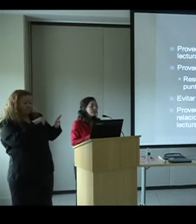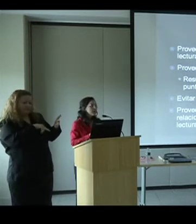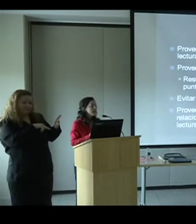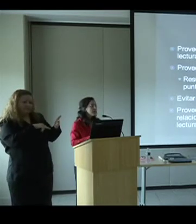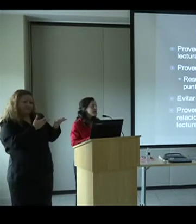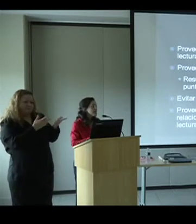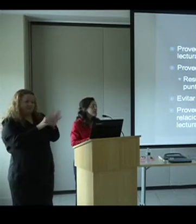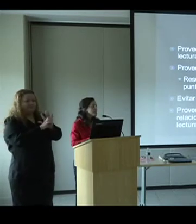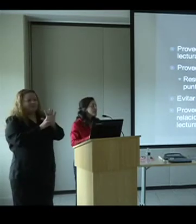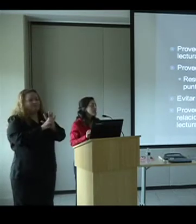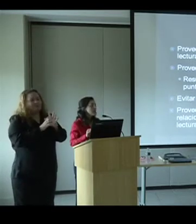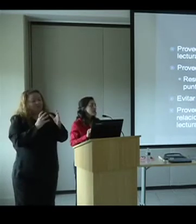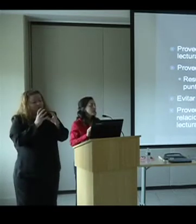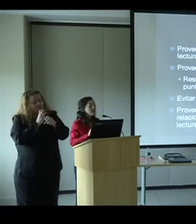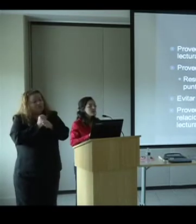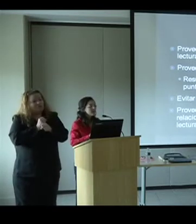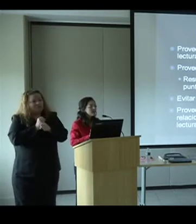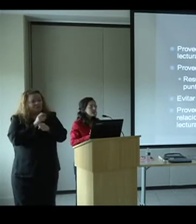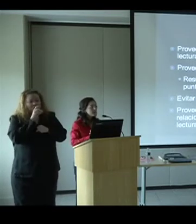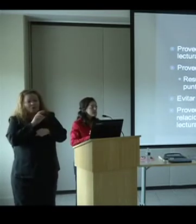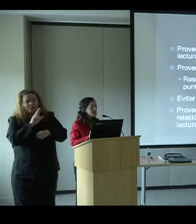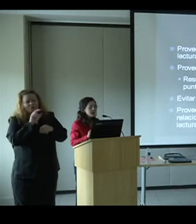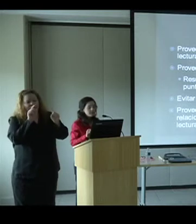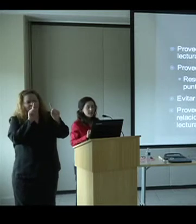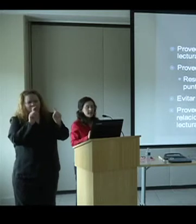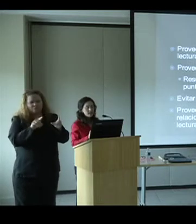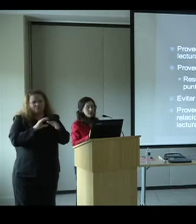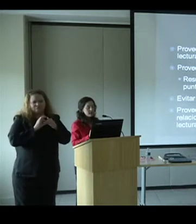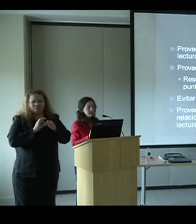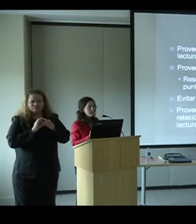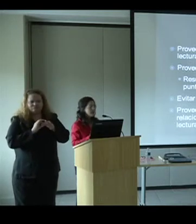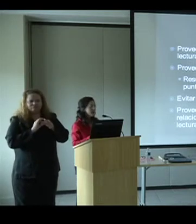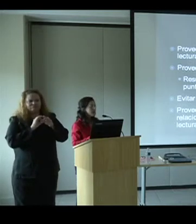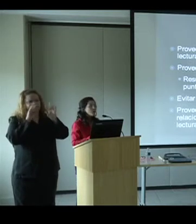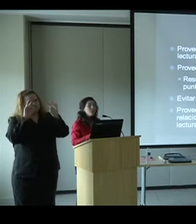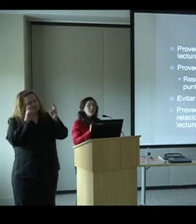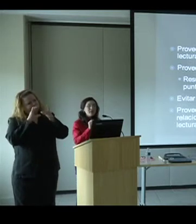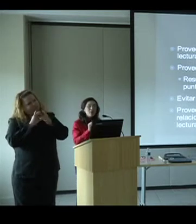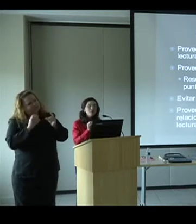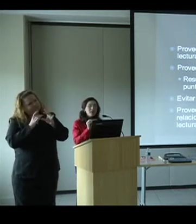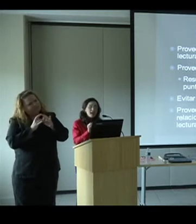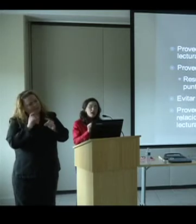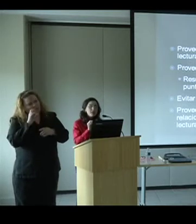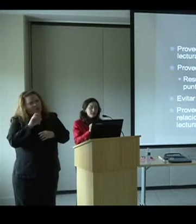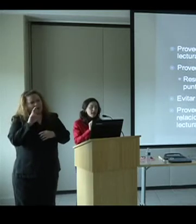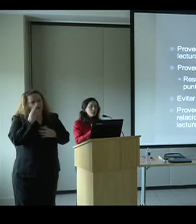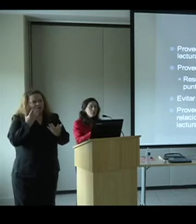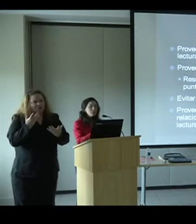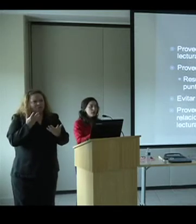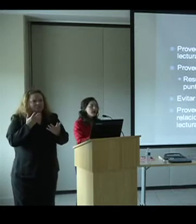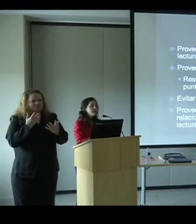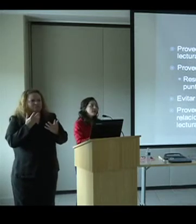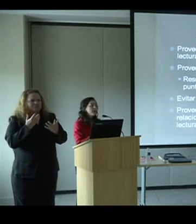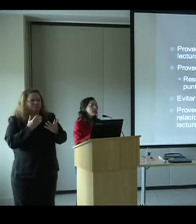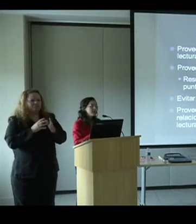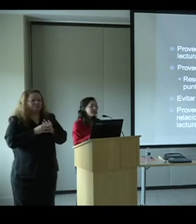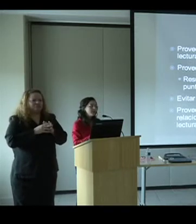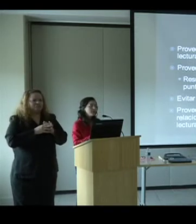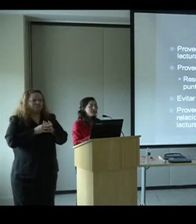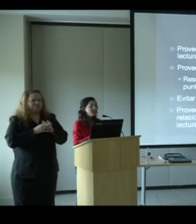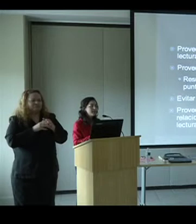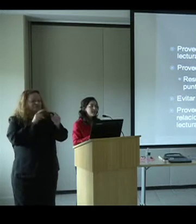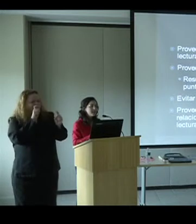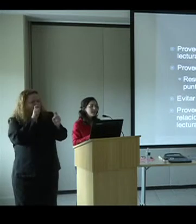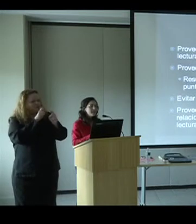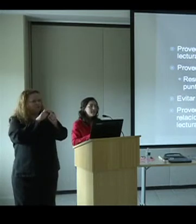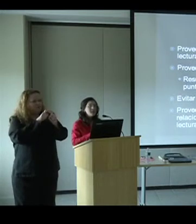le podemos hacer un resumen o le podemos hacer preguntas relacionadas con el tema o le podemos hablar puntos claves sobre lo que